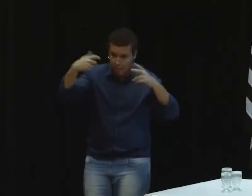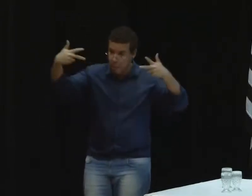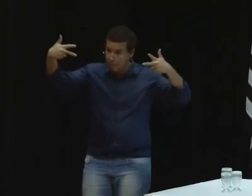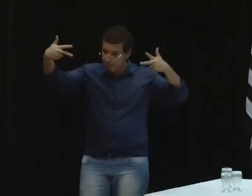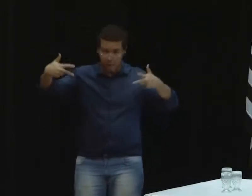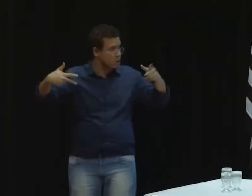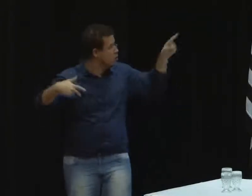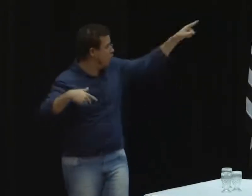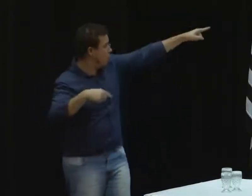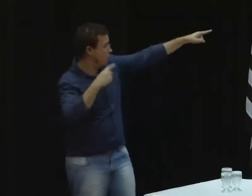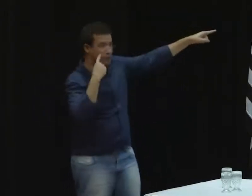Então, isso